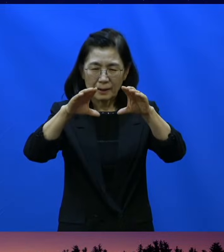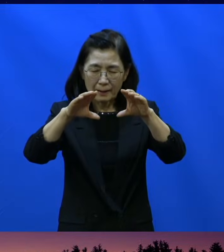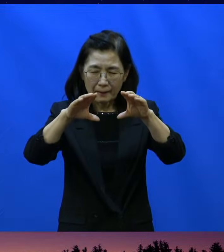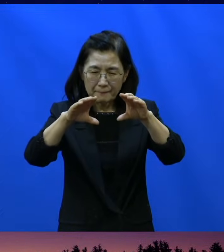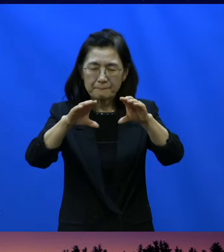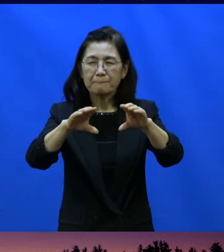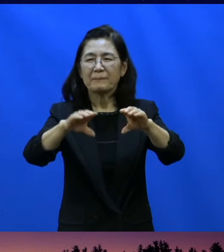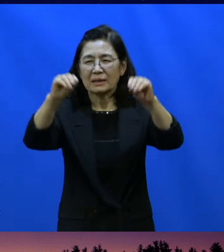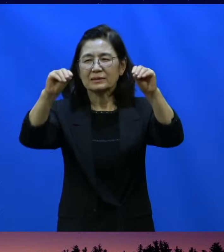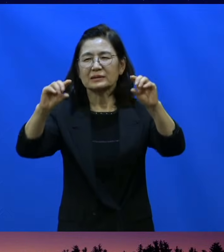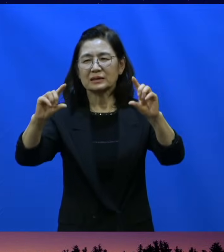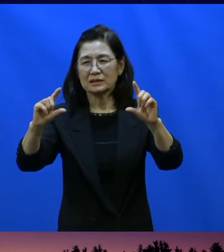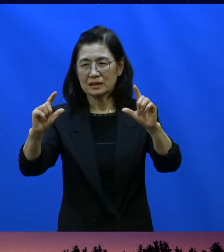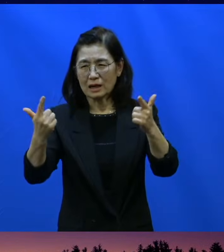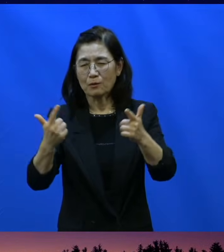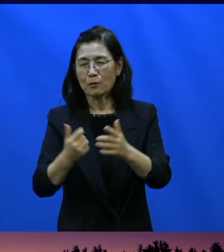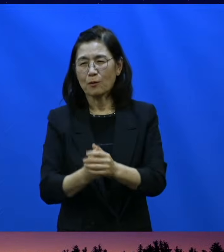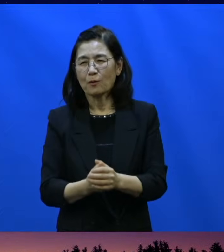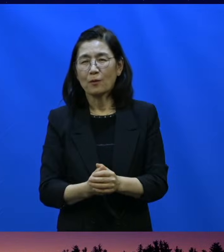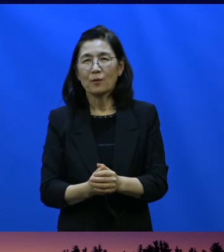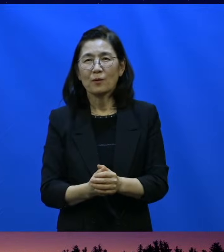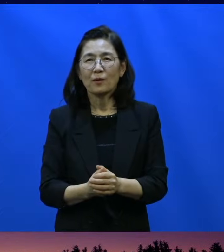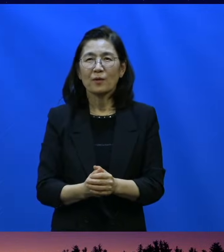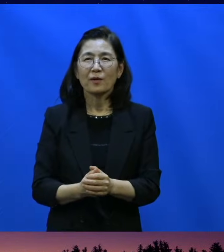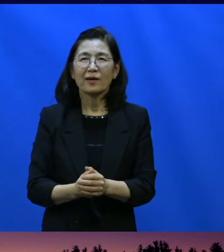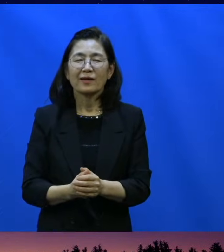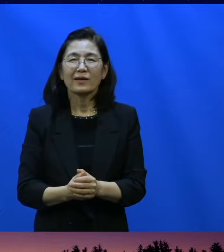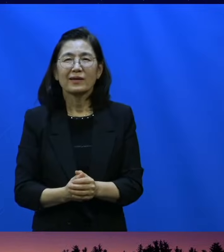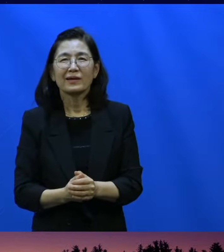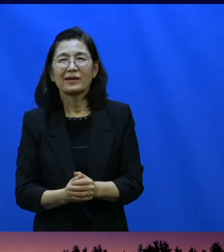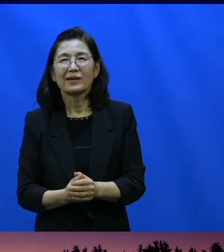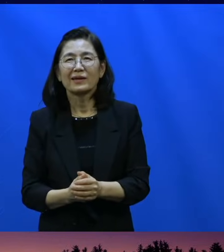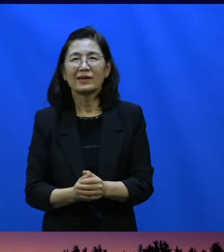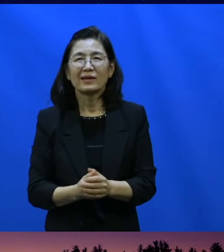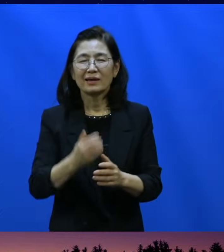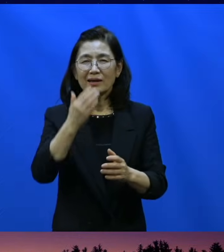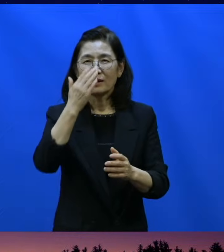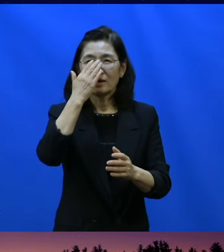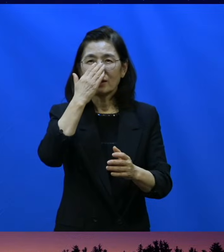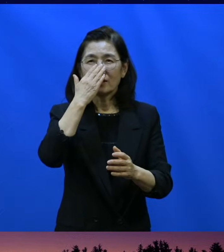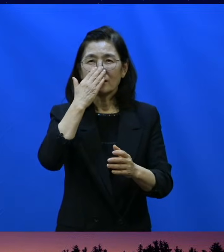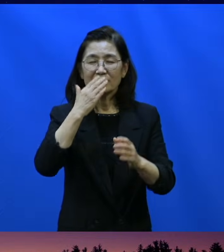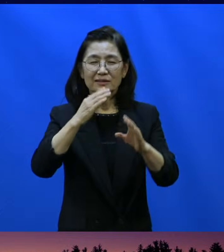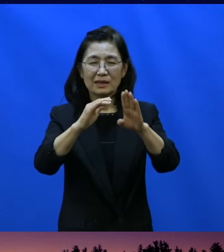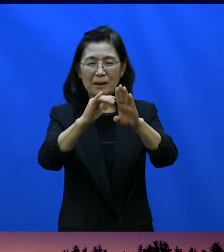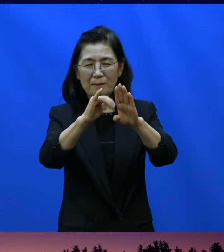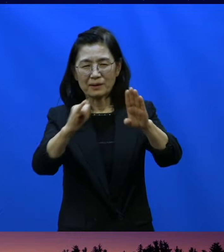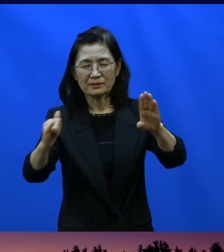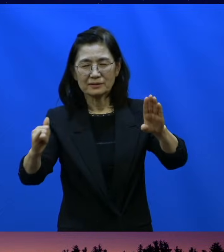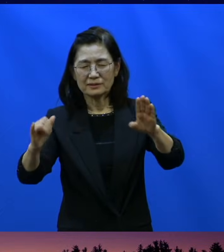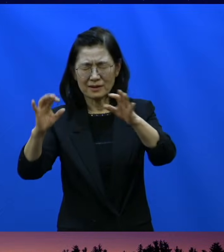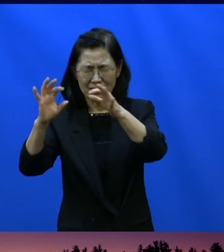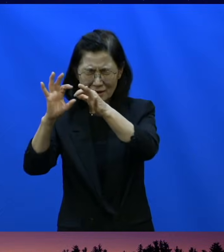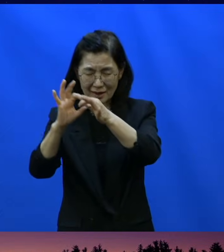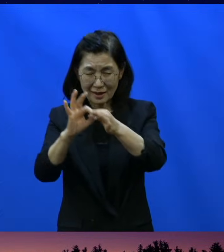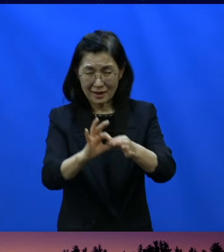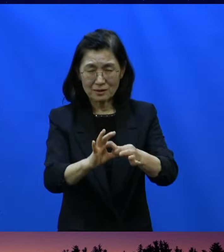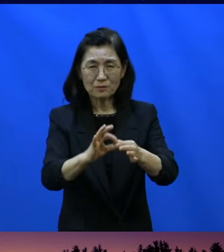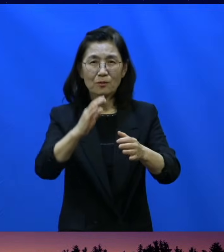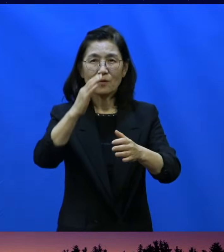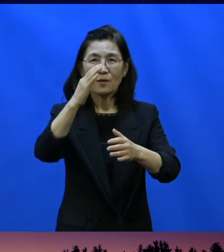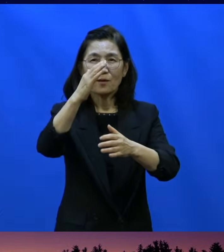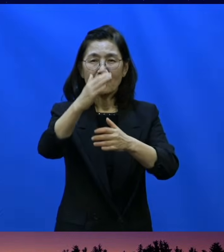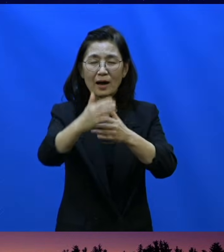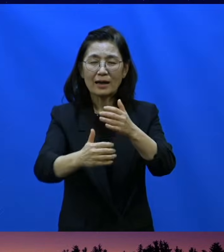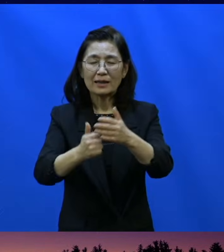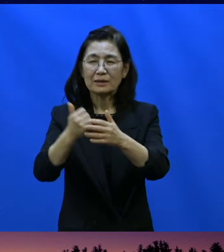이스라엘 백성들은 끊임없이 일본말로 대꾸복구를 하지만 끊임없이 하나님의 은혜는 그 위에 더